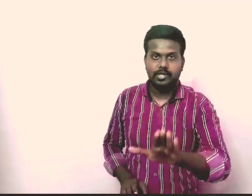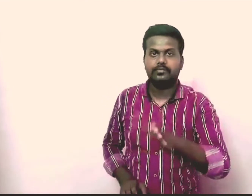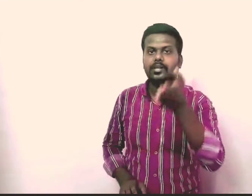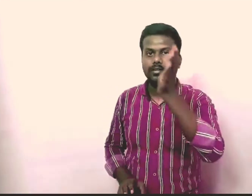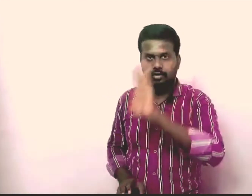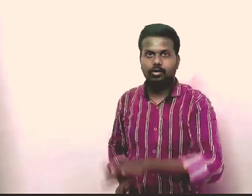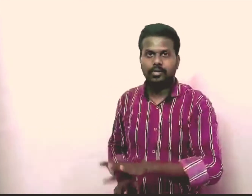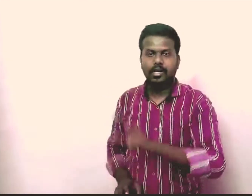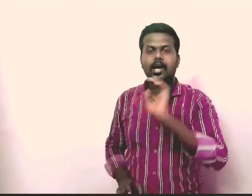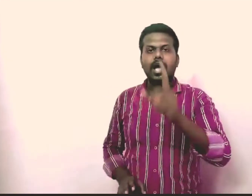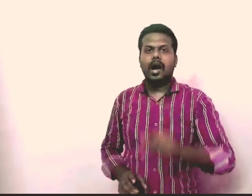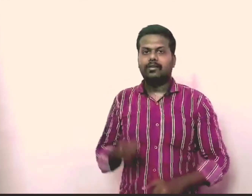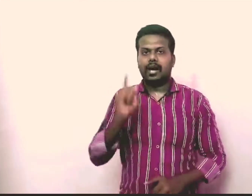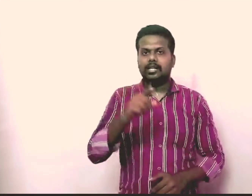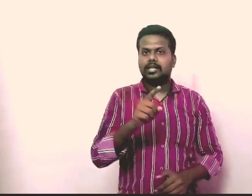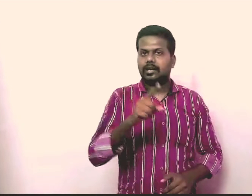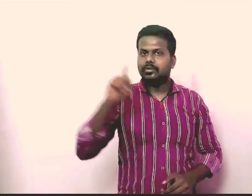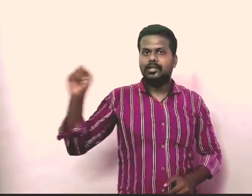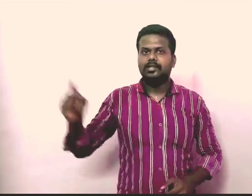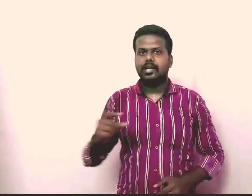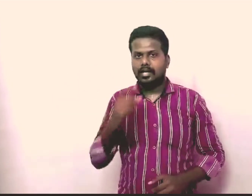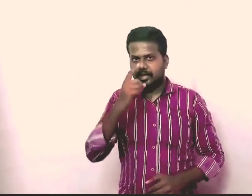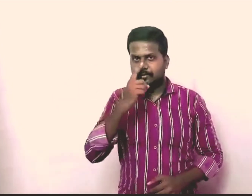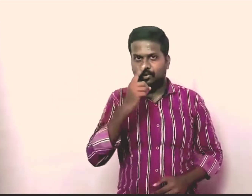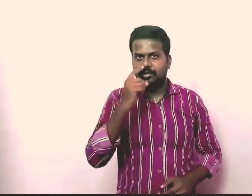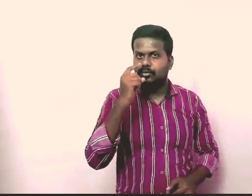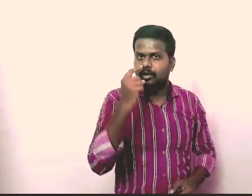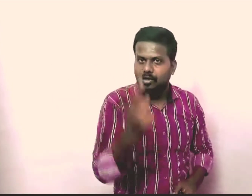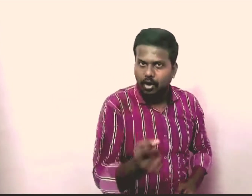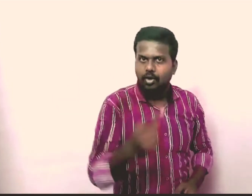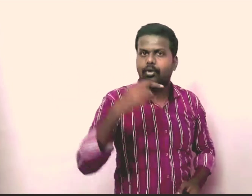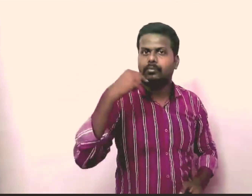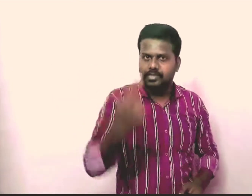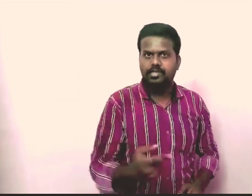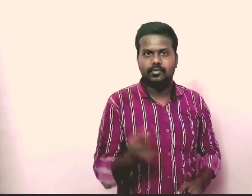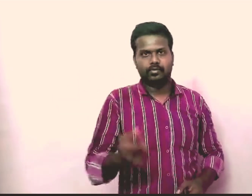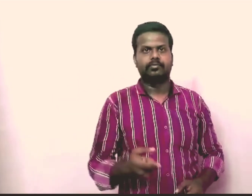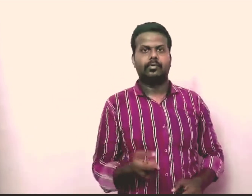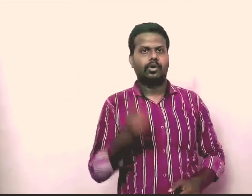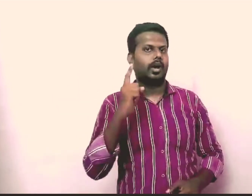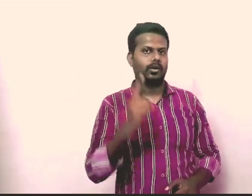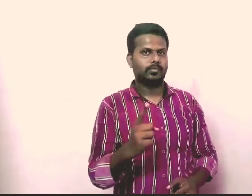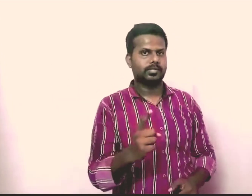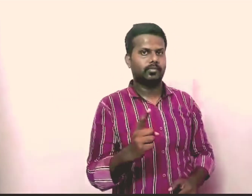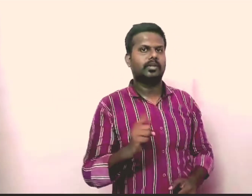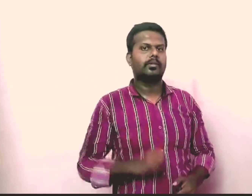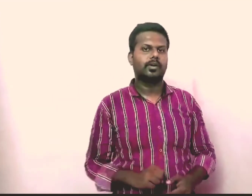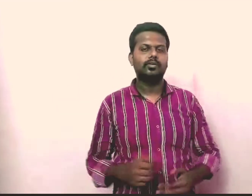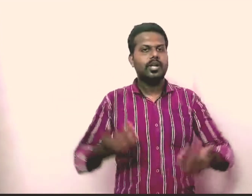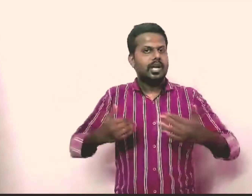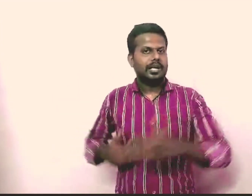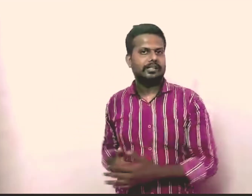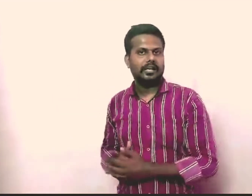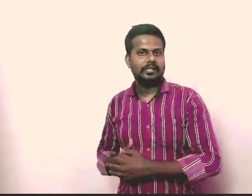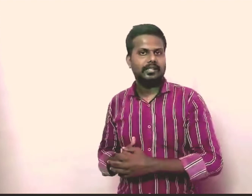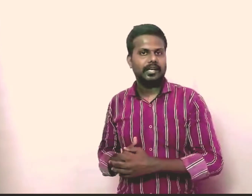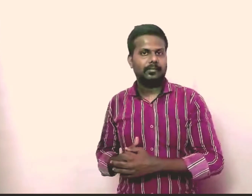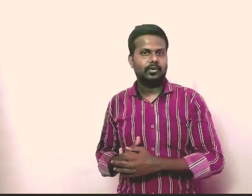சேஃப் தந்துட்டோம் அப்படின்னா, அவங்க அடுத்த நாள் வந்து இந்திரா காந்தி ஏர்போர்ட்ல இருந்து உங்களுக்கு கால் ஓர் மெசேஜ் வரும். ஒரு அன்னோன் பர்சன் மூலியமா வரும், இந்திரா காந்தி ஏர்போர்ட்ல